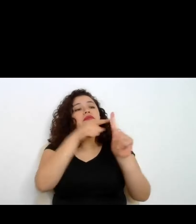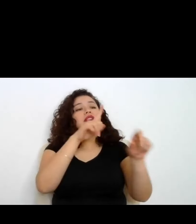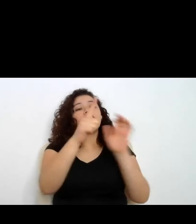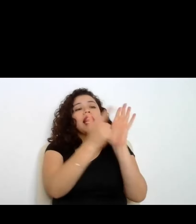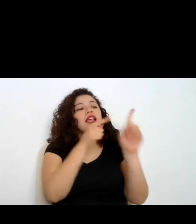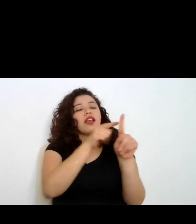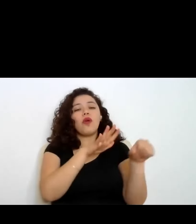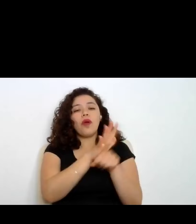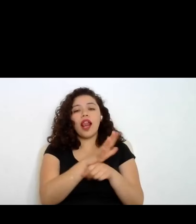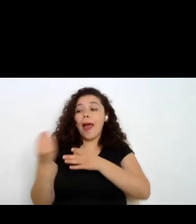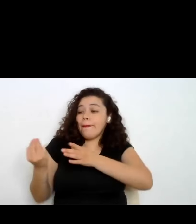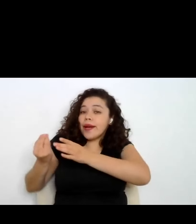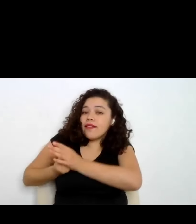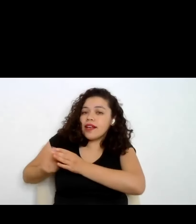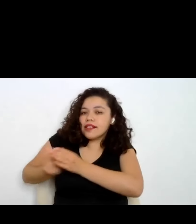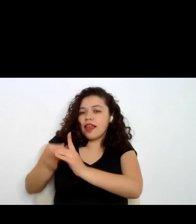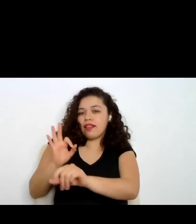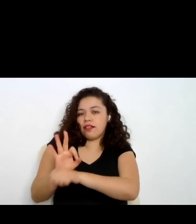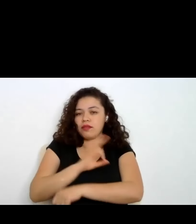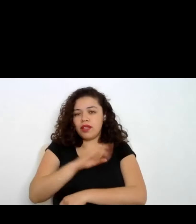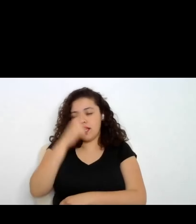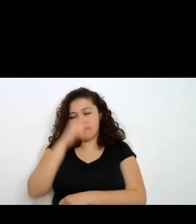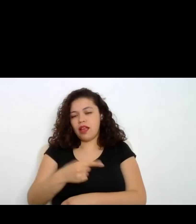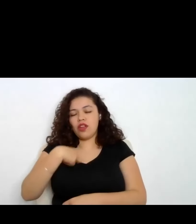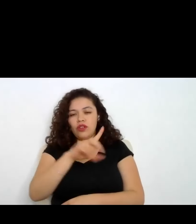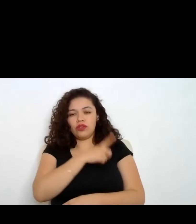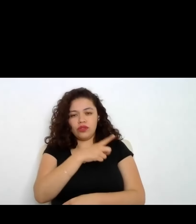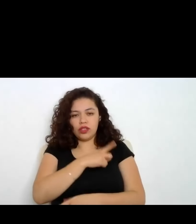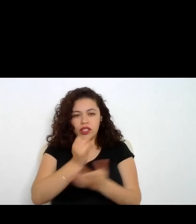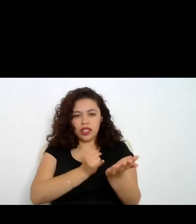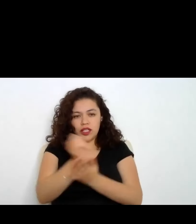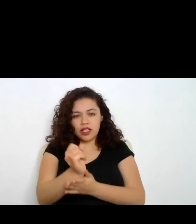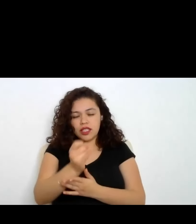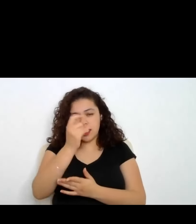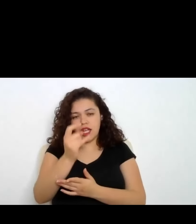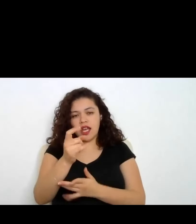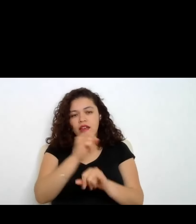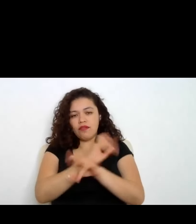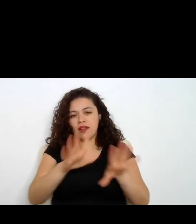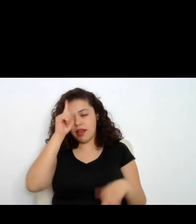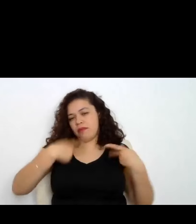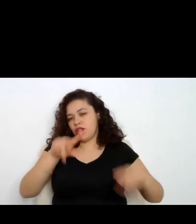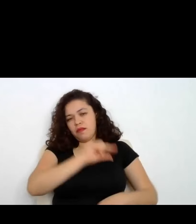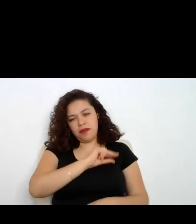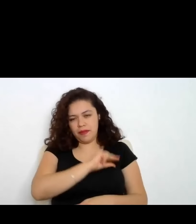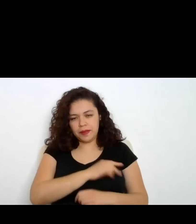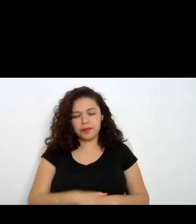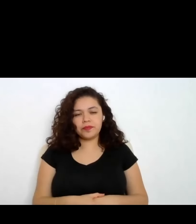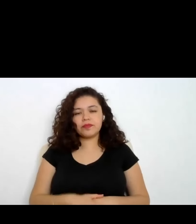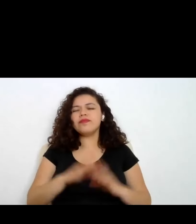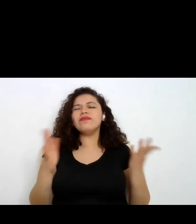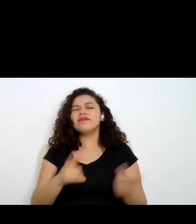la privacidad y este derecho a la autodeterminación informativa de los particulares, el cual se refiere